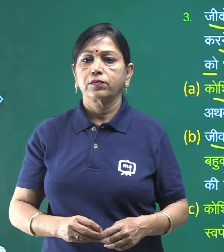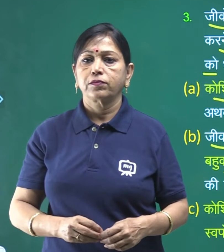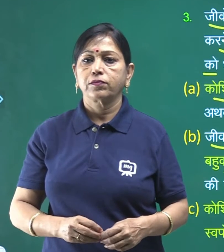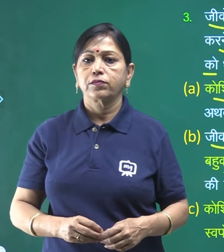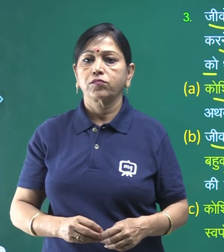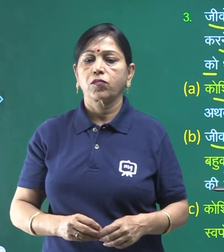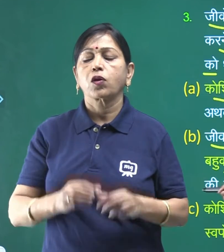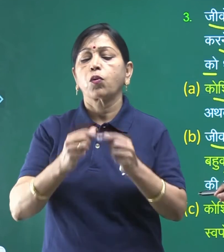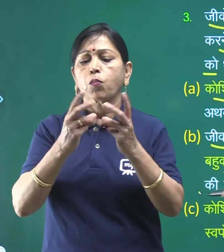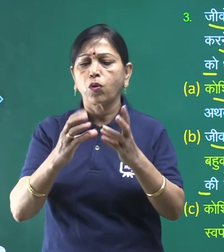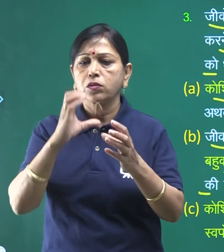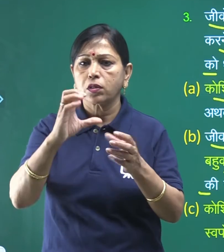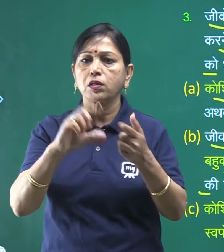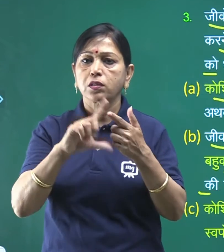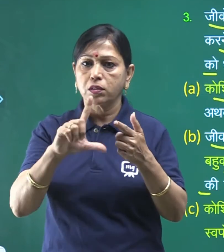बहुकोशिक जीवों की